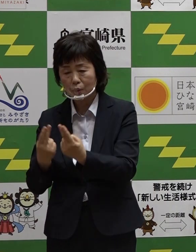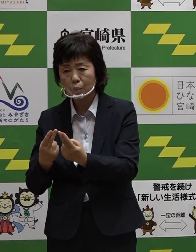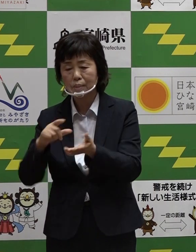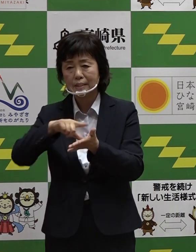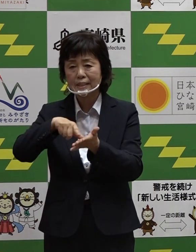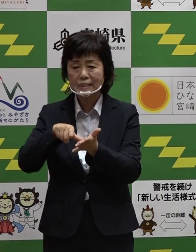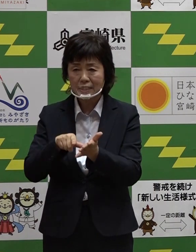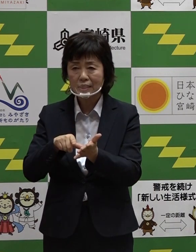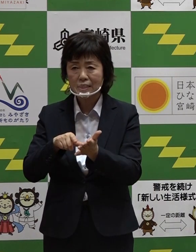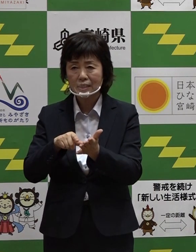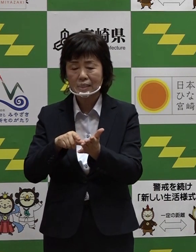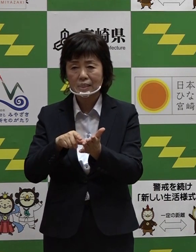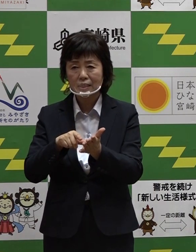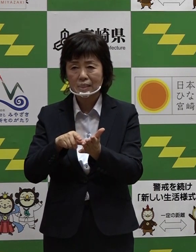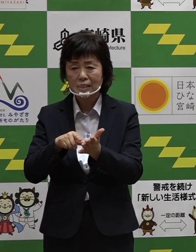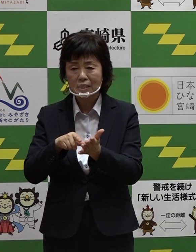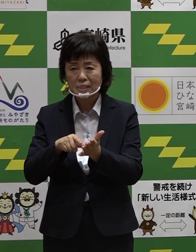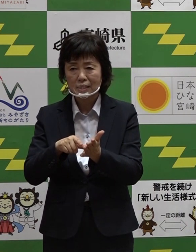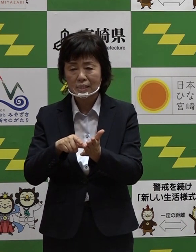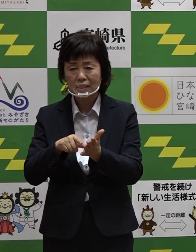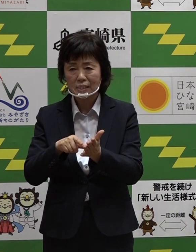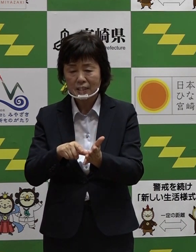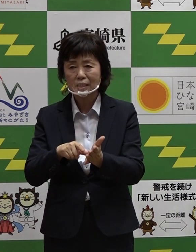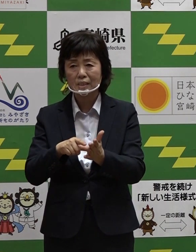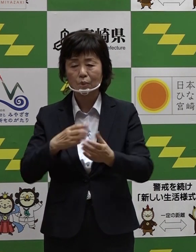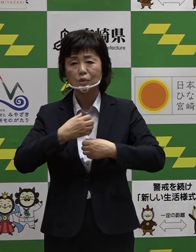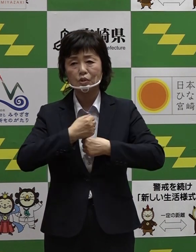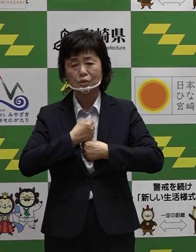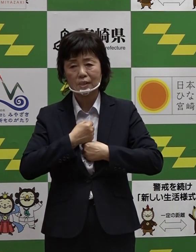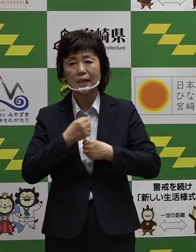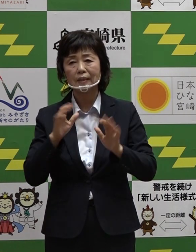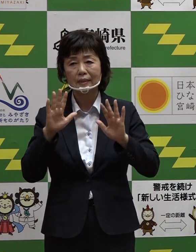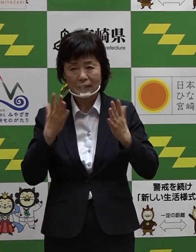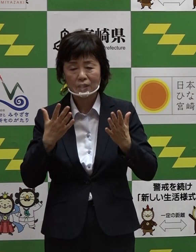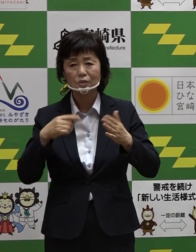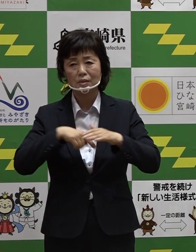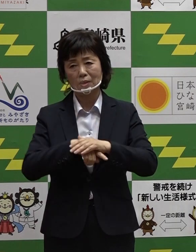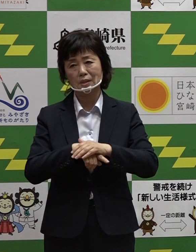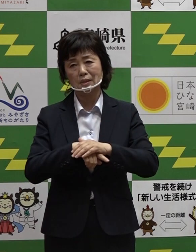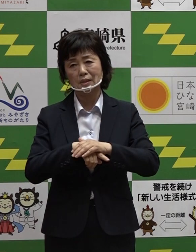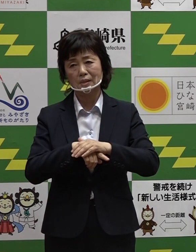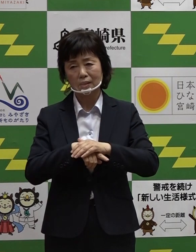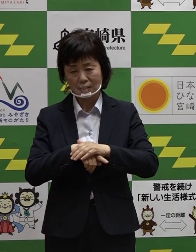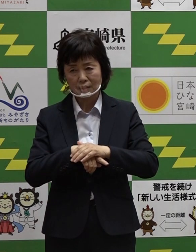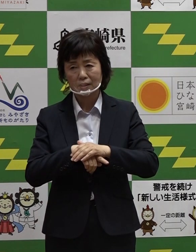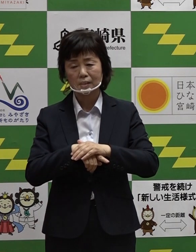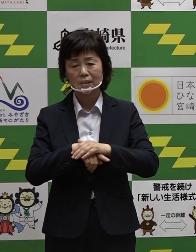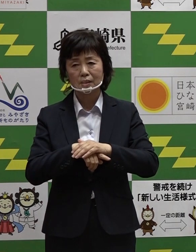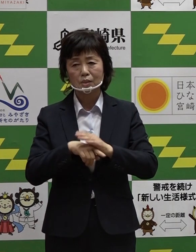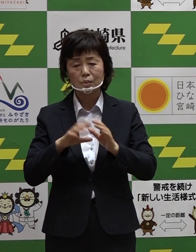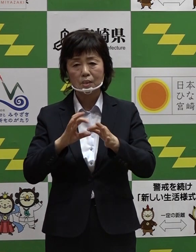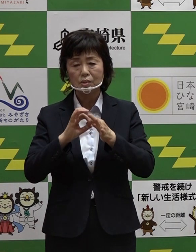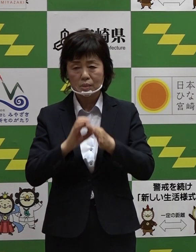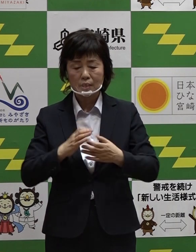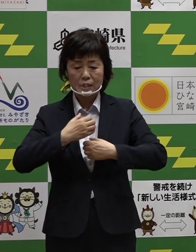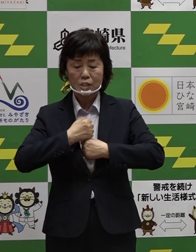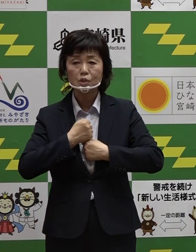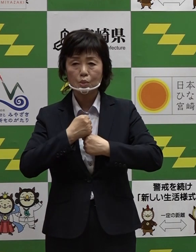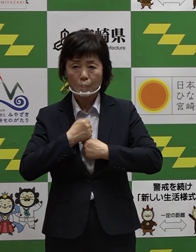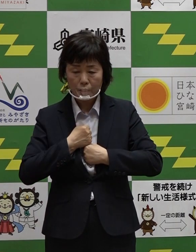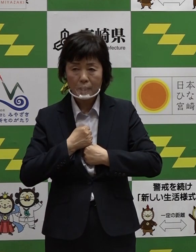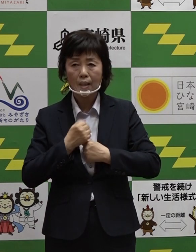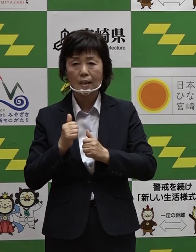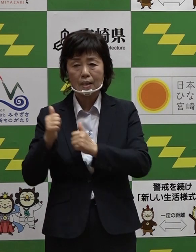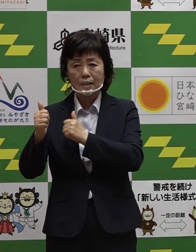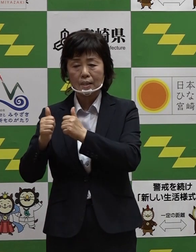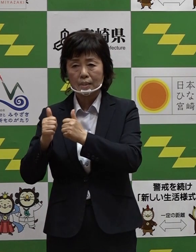地域を明示しての注意喚起という、はい、そのエリアは今はありませんということになります。 ここについて慎重な移動